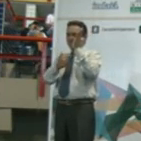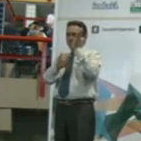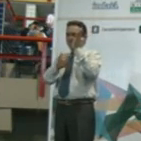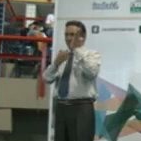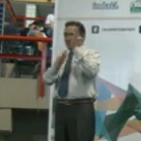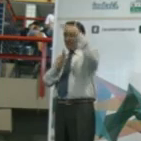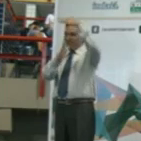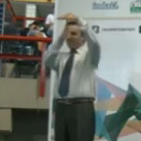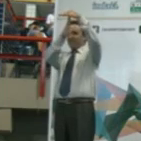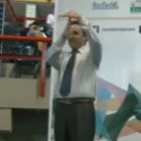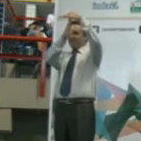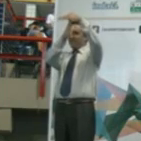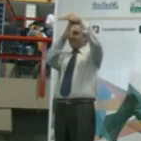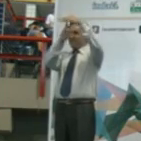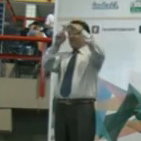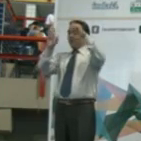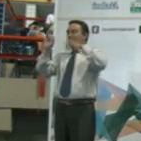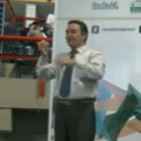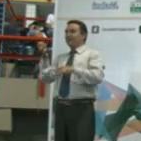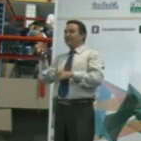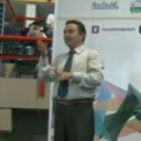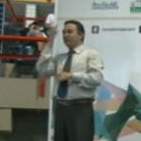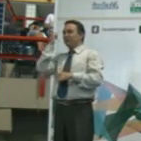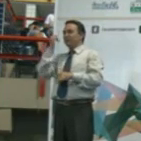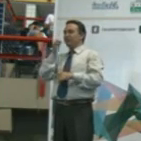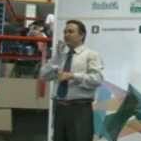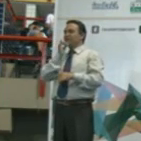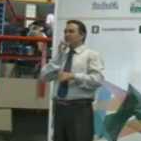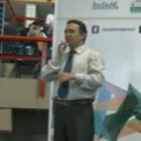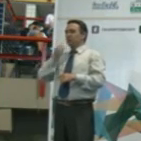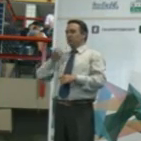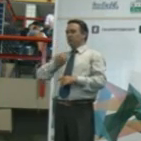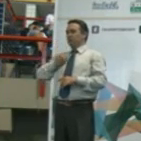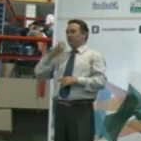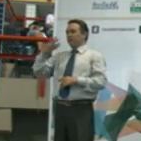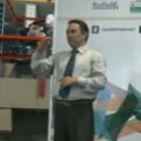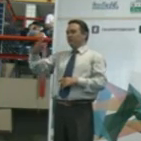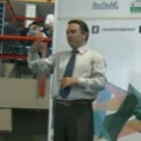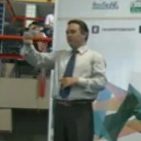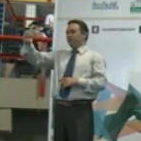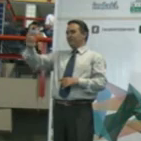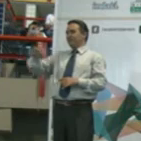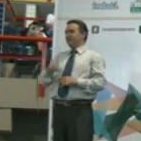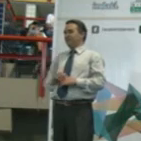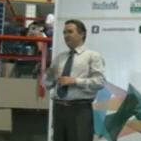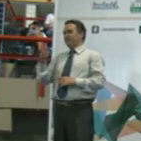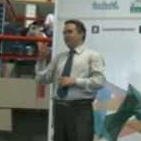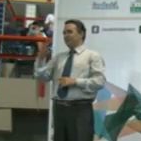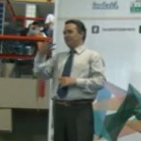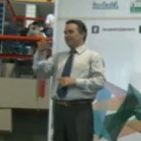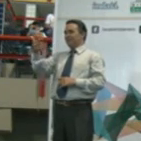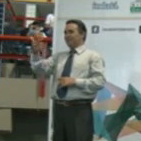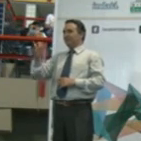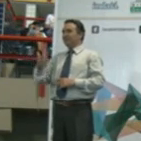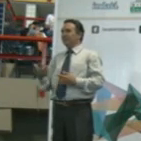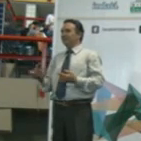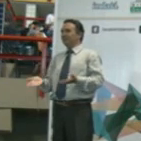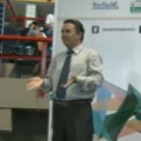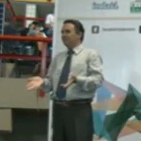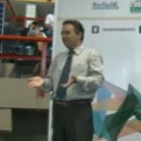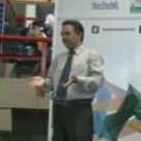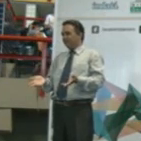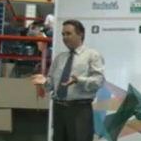a última. Mas se eu quiser saber o cara que recebeu a senha 39, a senha 42, haja braço, né,